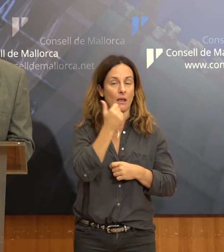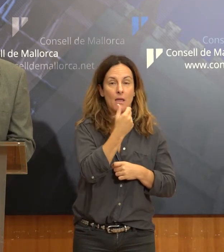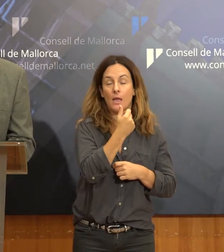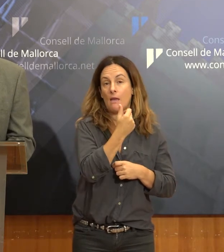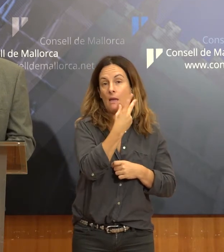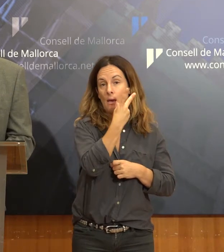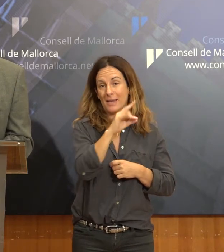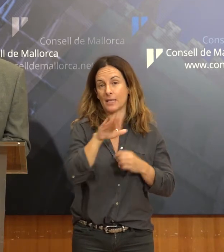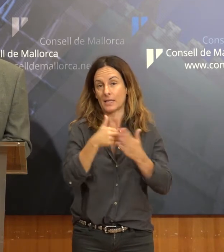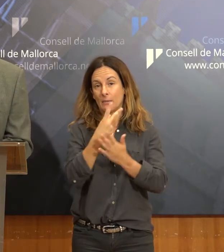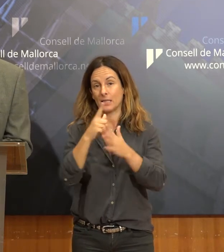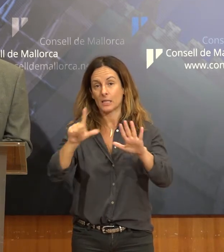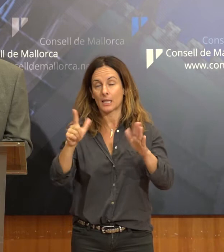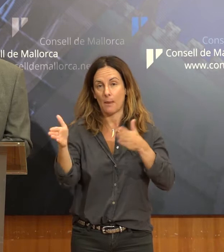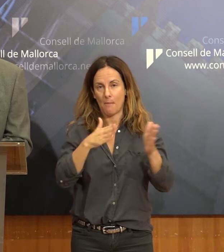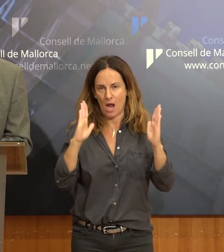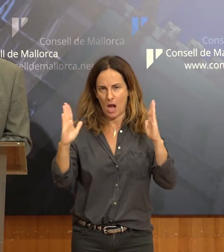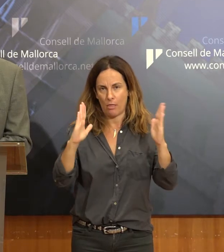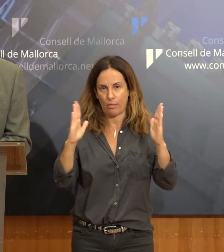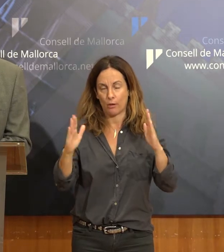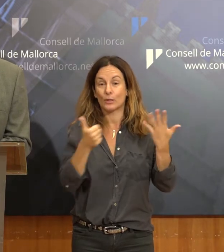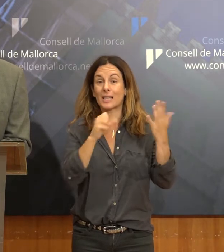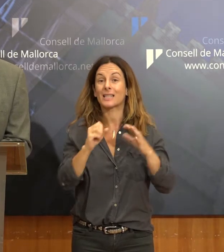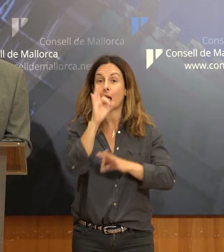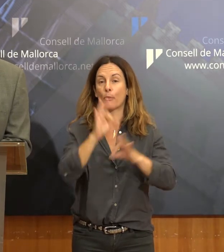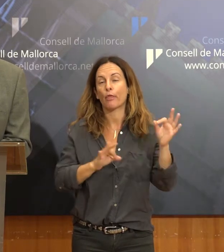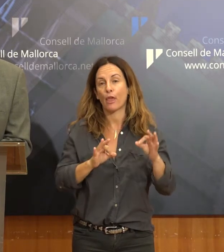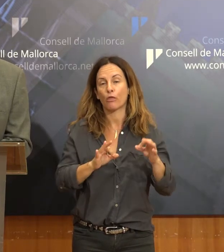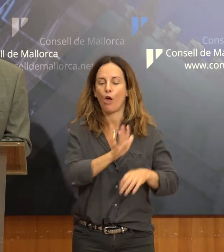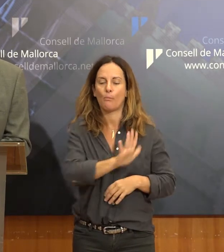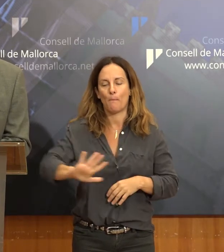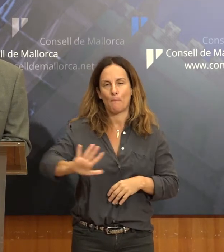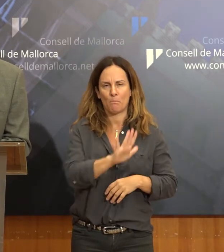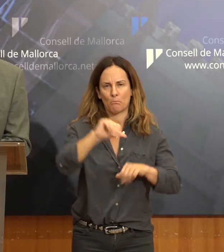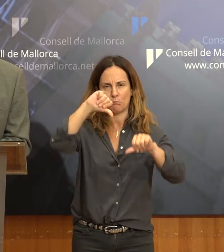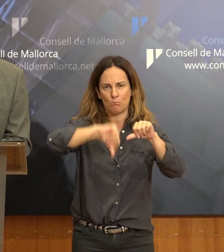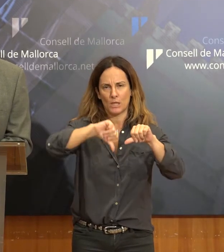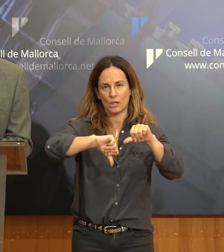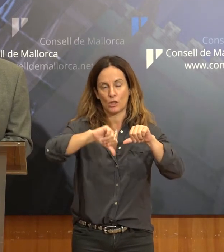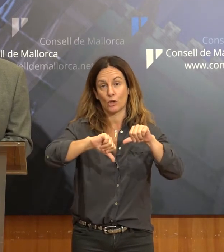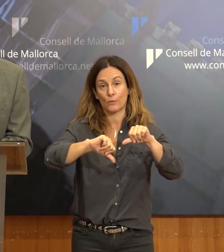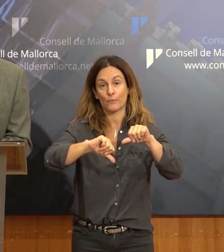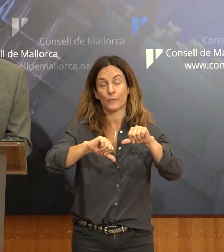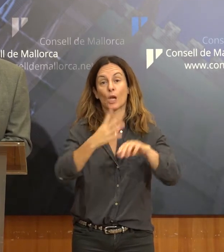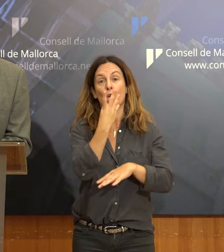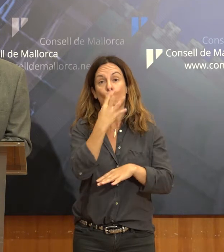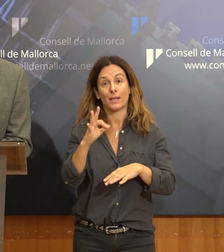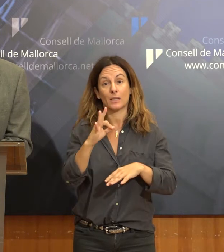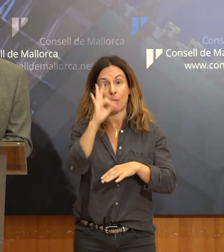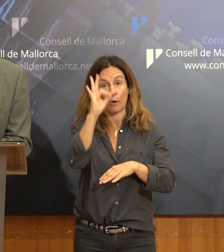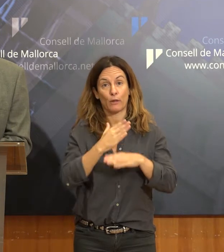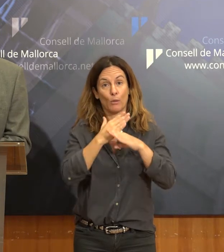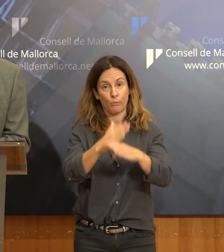març, el 60% de les quals se van fer a la comarca del Migjorn i el 40% restant a la resta de